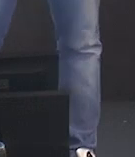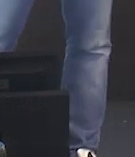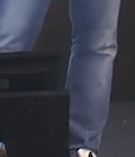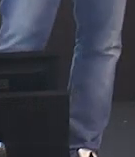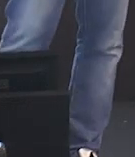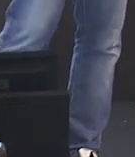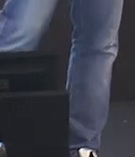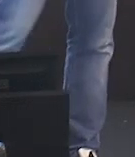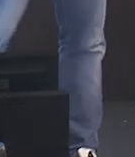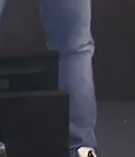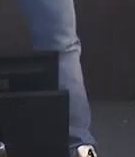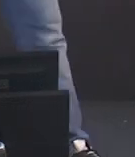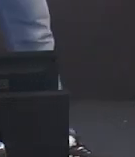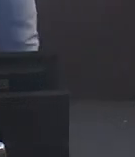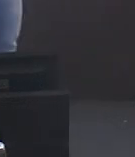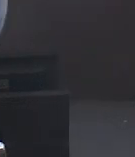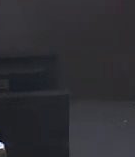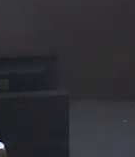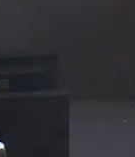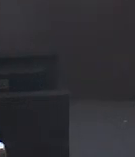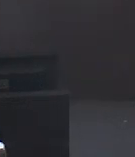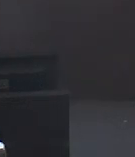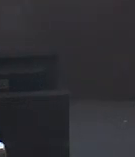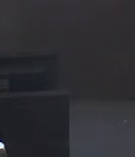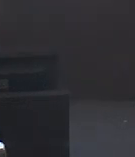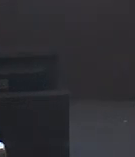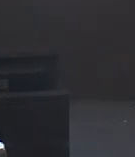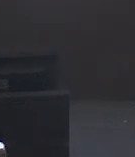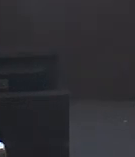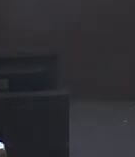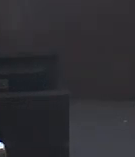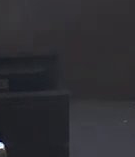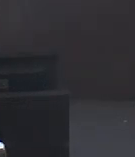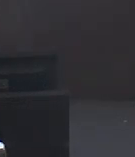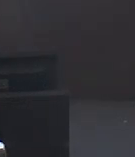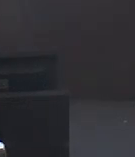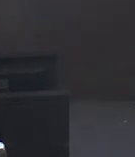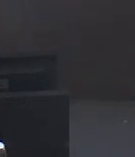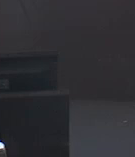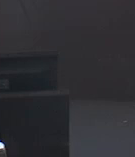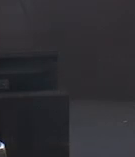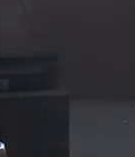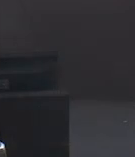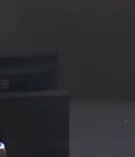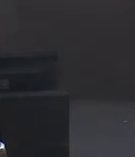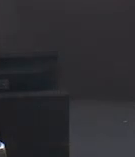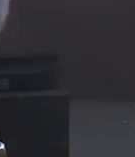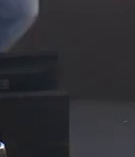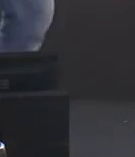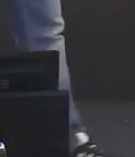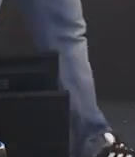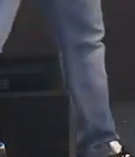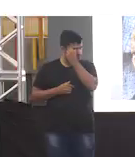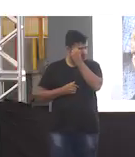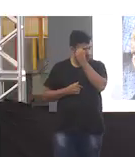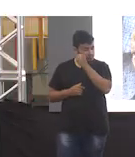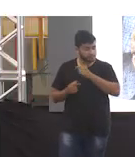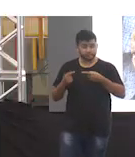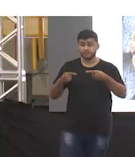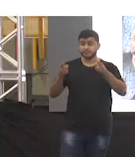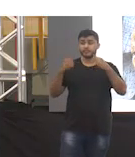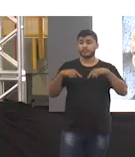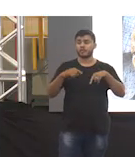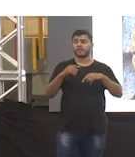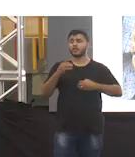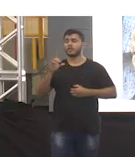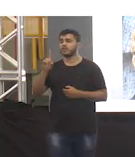Vencendo, passando por cima dos mais fracos. É o darwinismo social. E o determinismo.